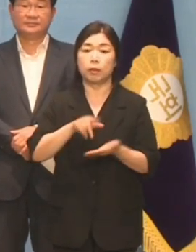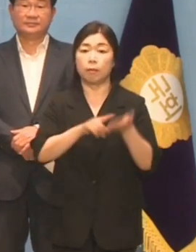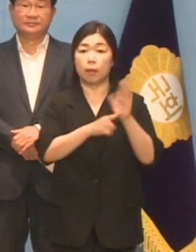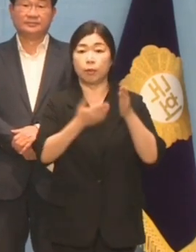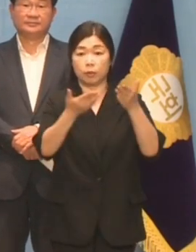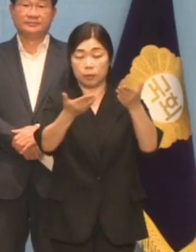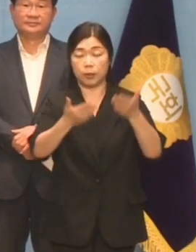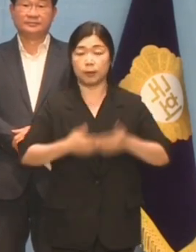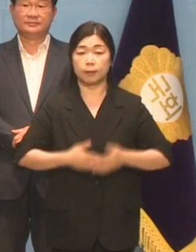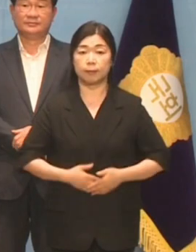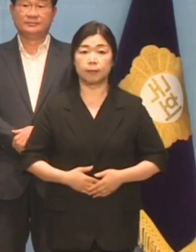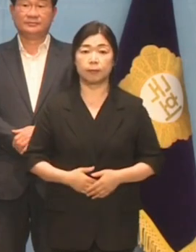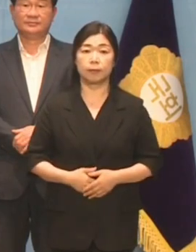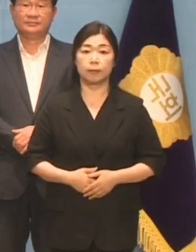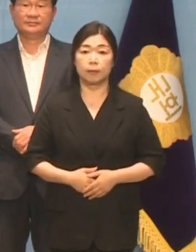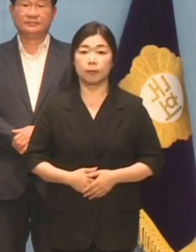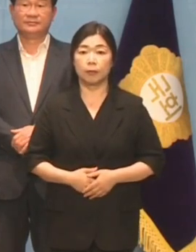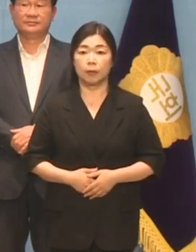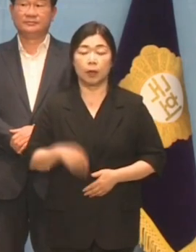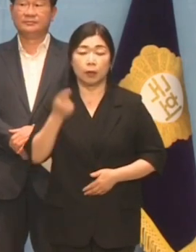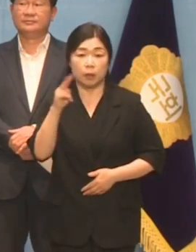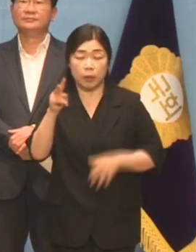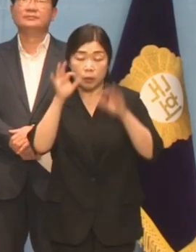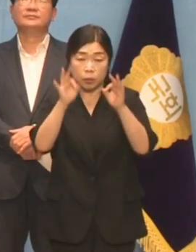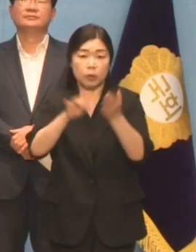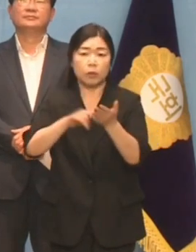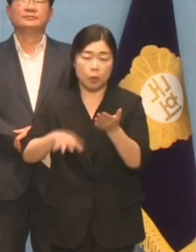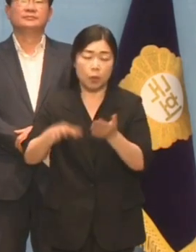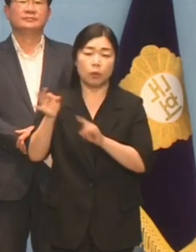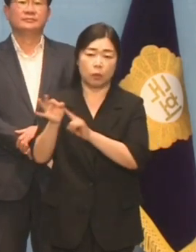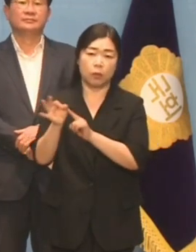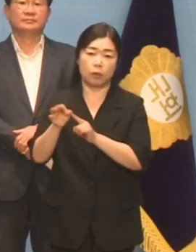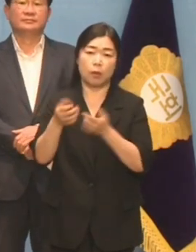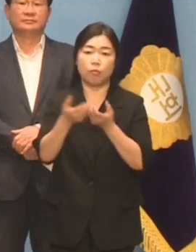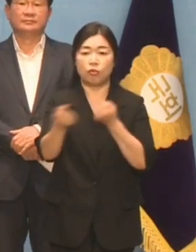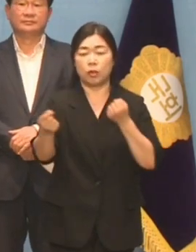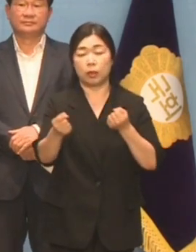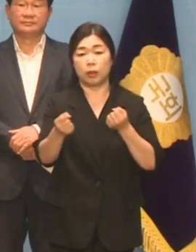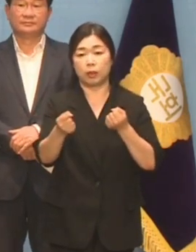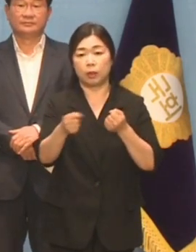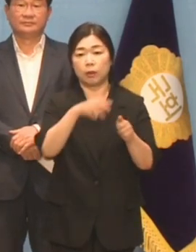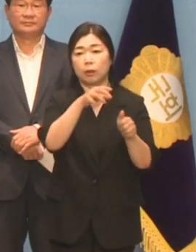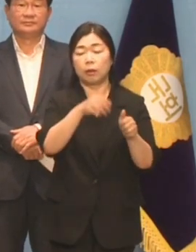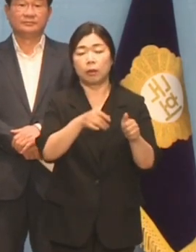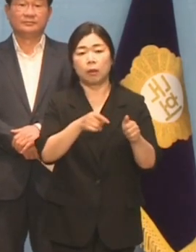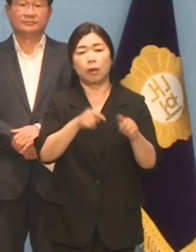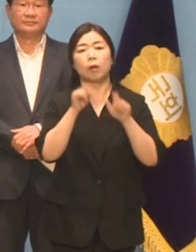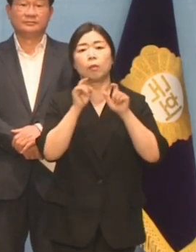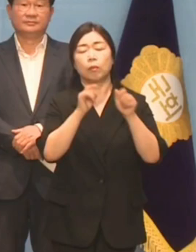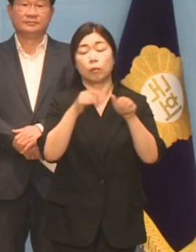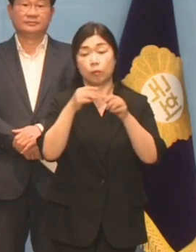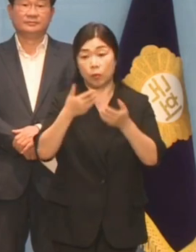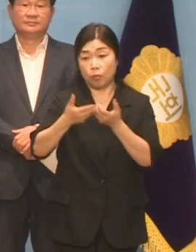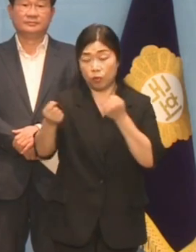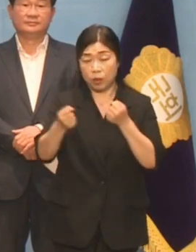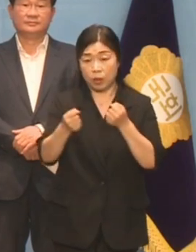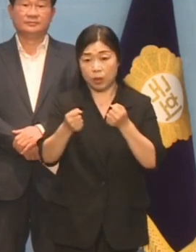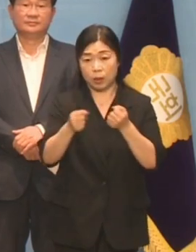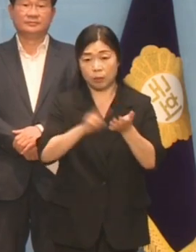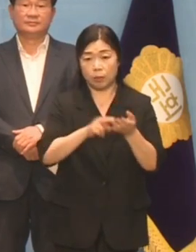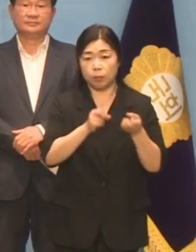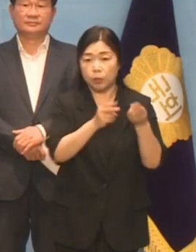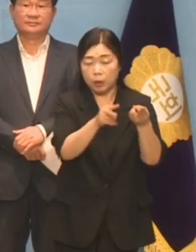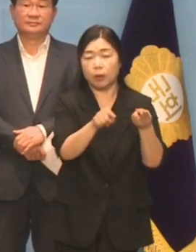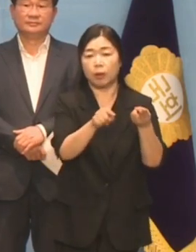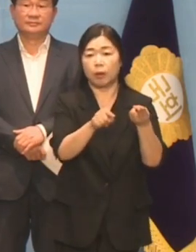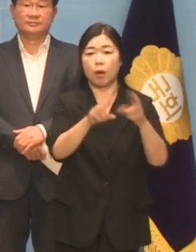내고자 이 자리에 섰습니다. TV 수신료 분리징수가 아니라 분리고지입니다. 국민들은